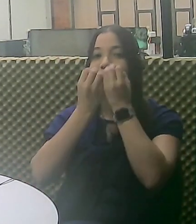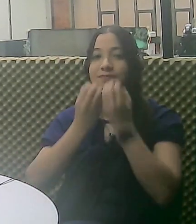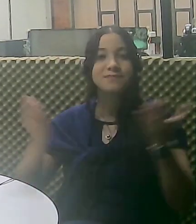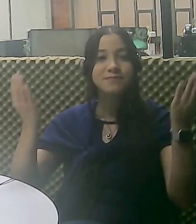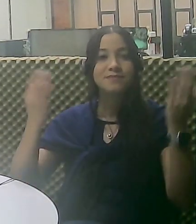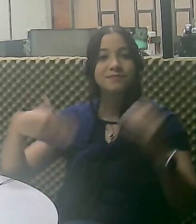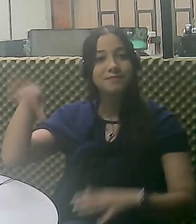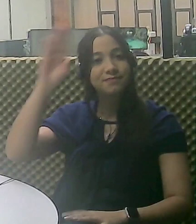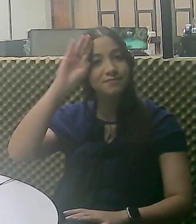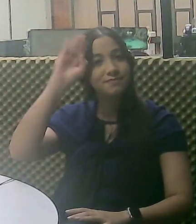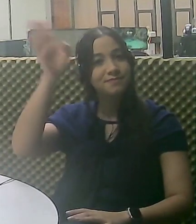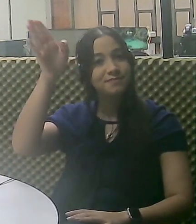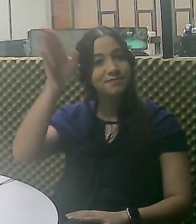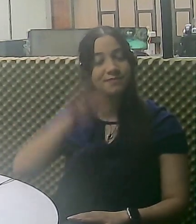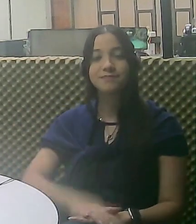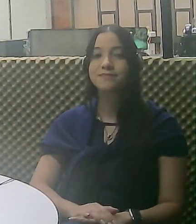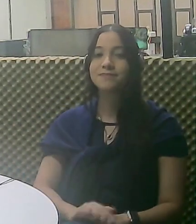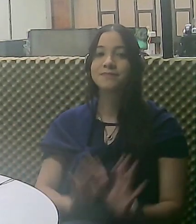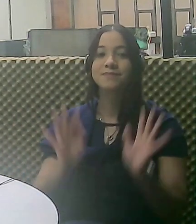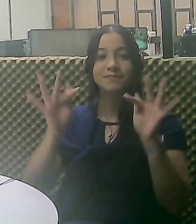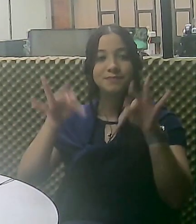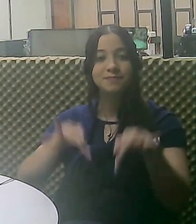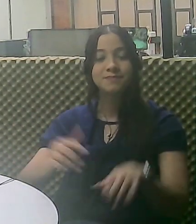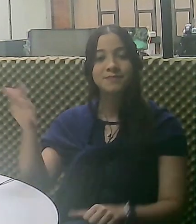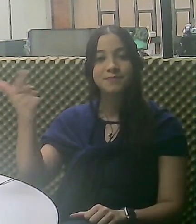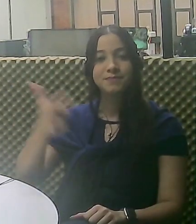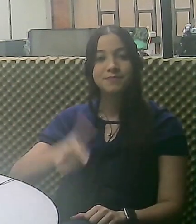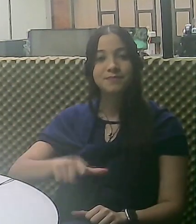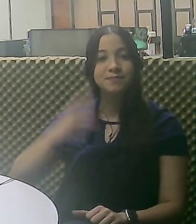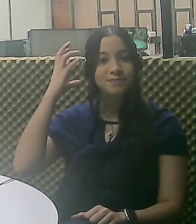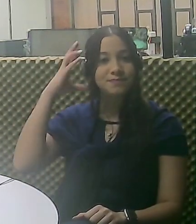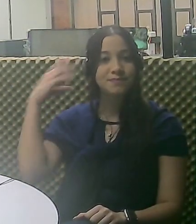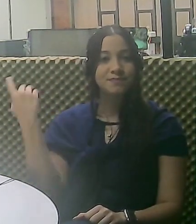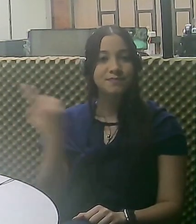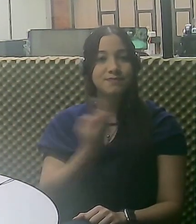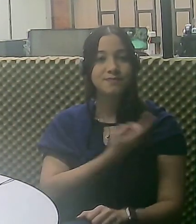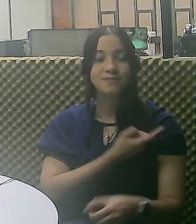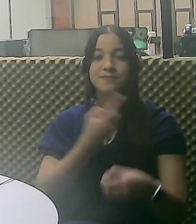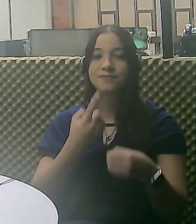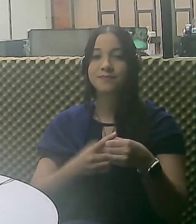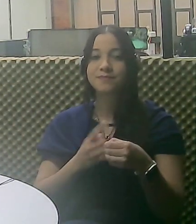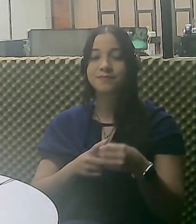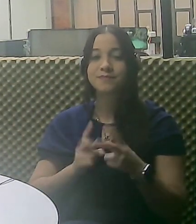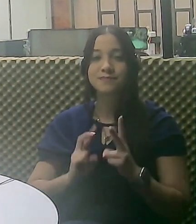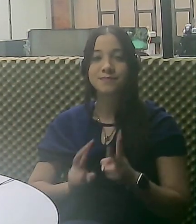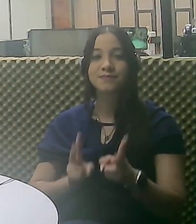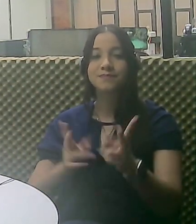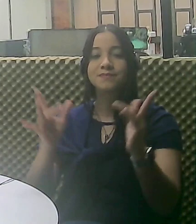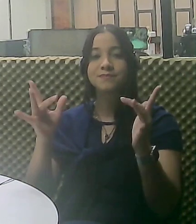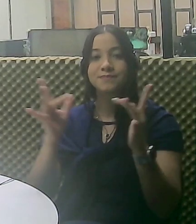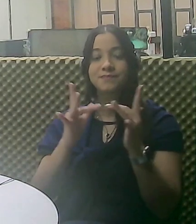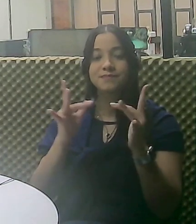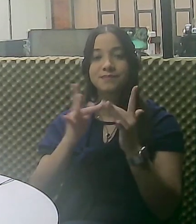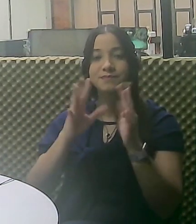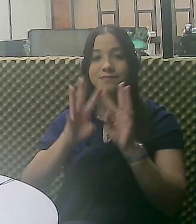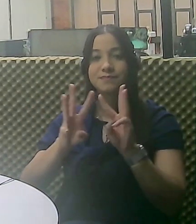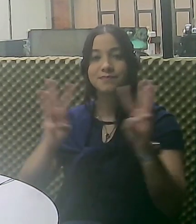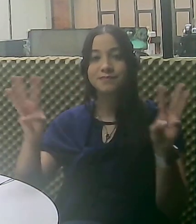mais, fazer bem. Até mais. Fica por aqui mais uma edição do programa da Rádio Nossa Cidade.